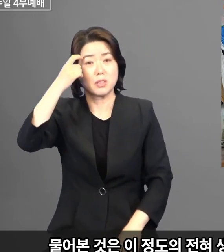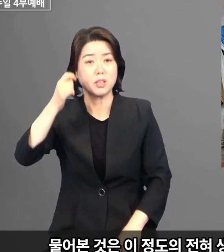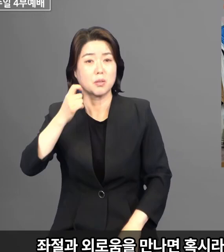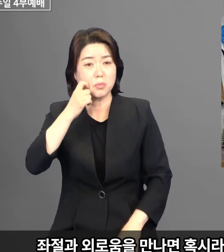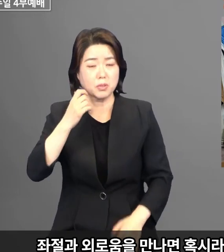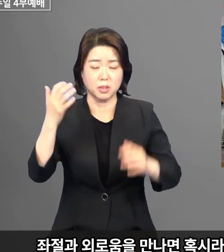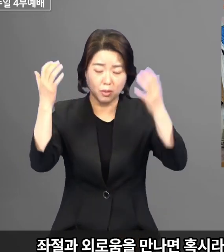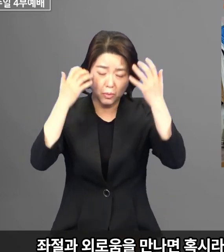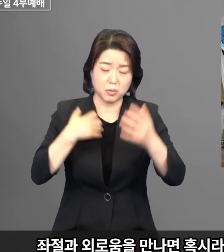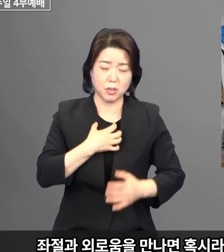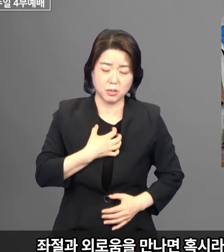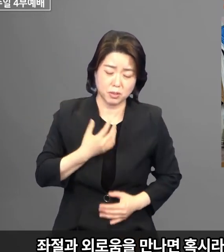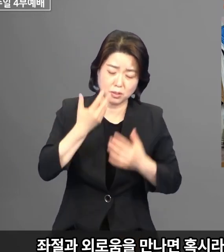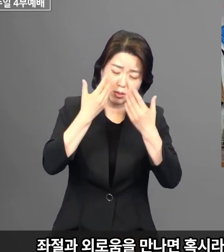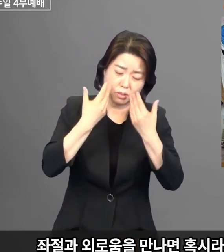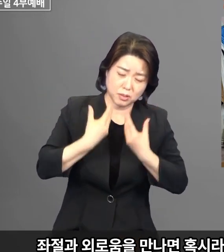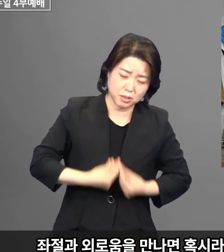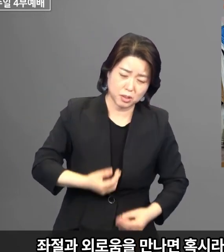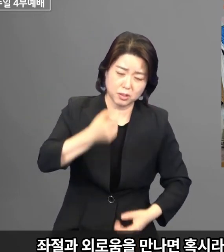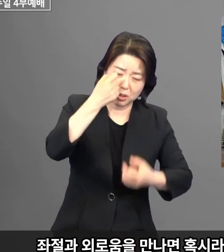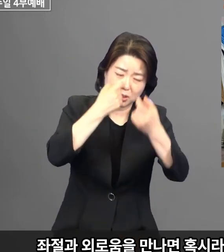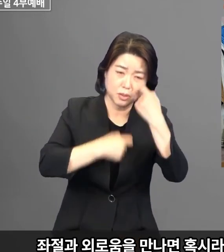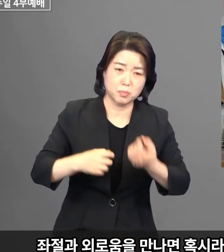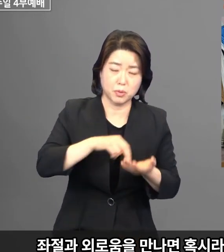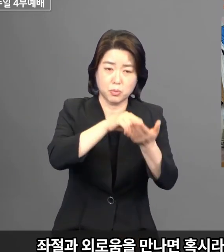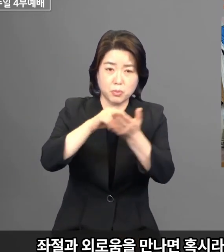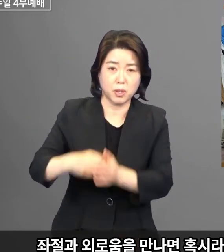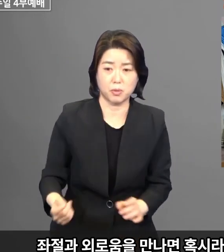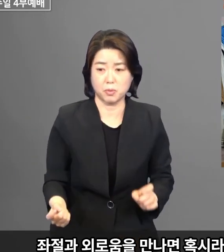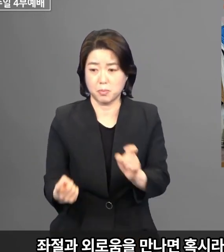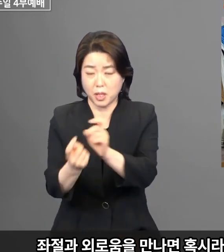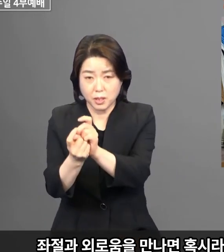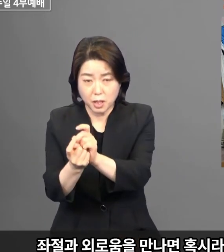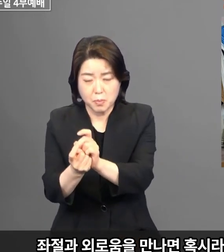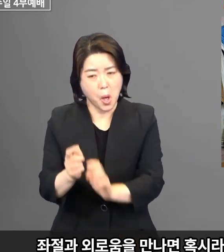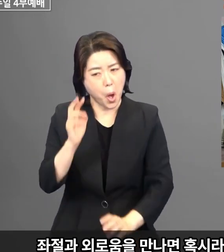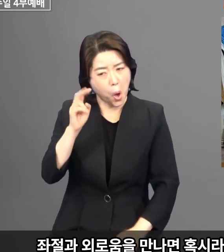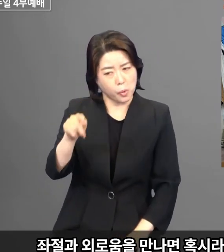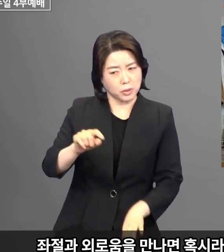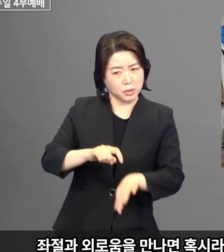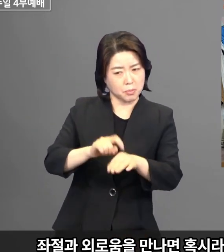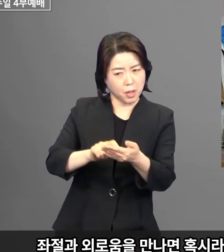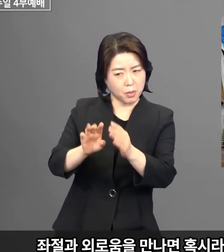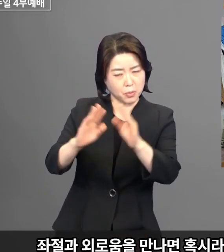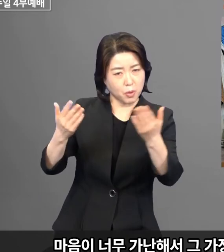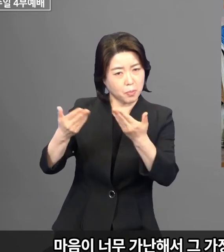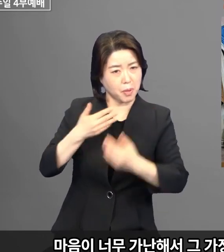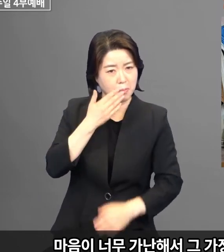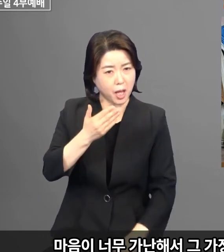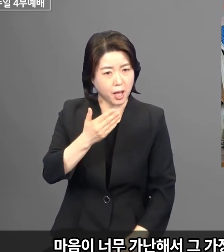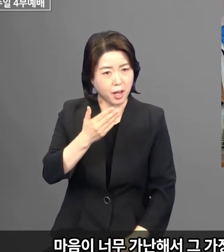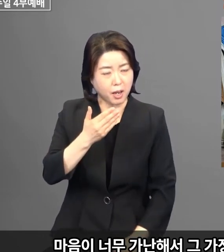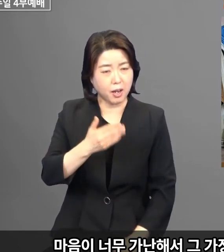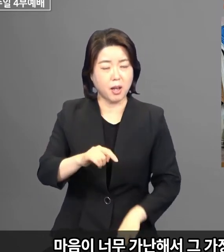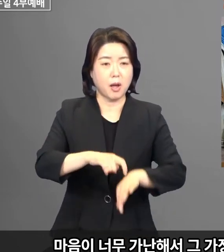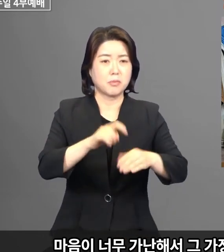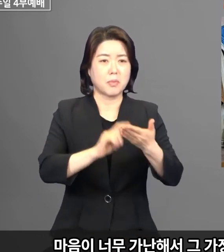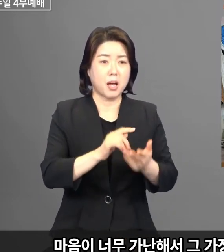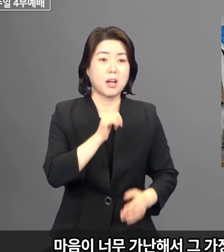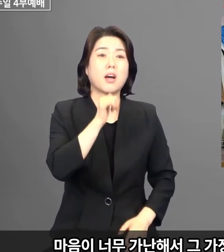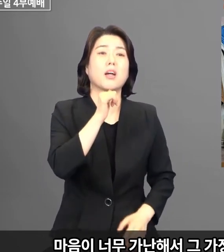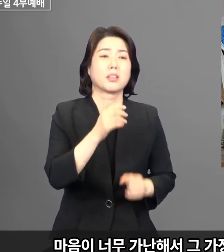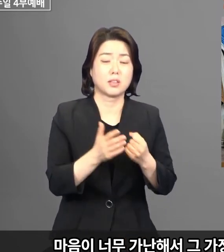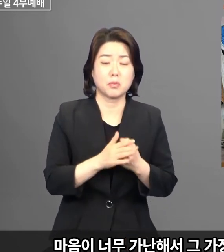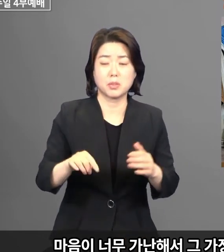고통과 슬픔과 좌절과 외로움을 만나면 혹시라도 마음의 문을 열어주지 않을까. 마음이 너무 가난해서